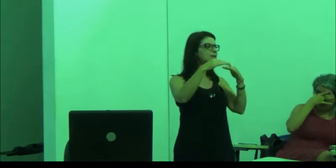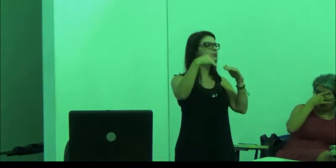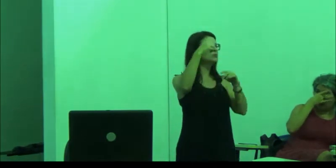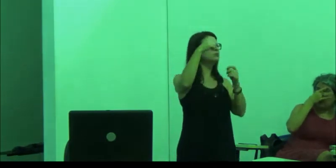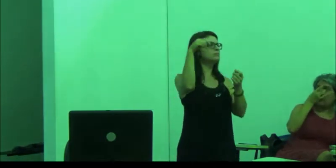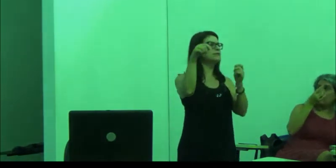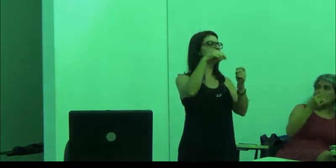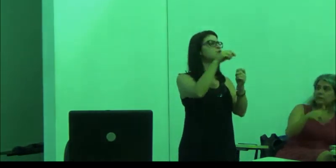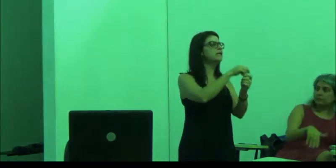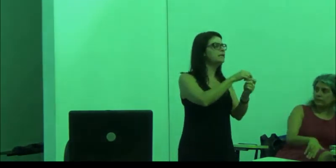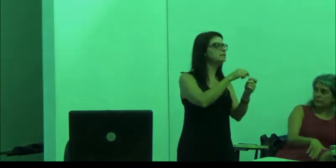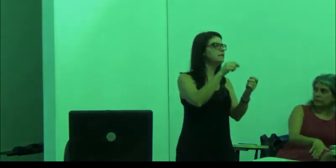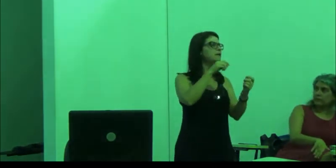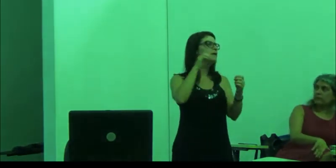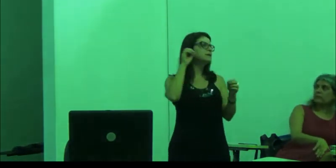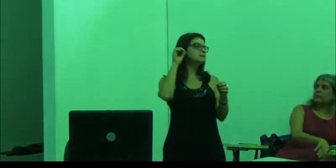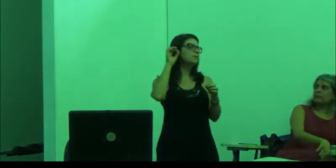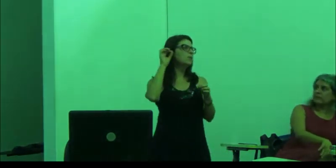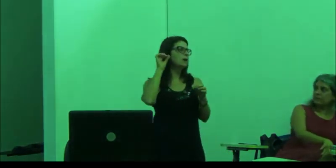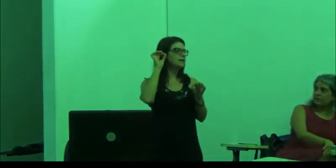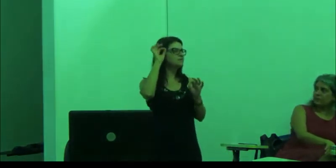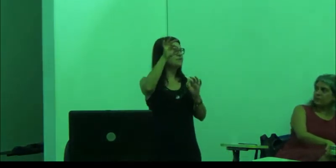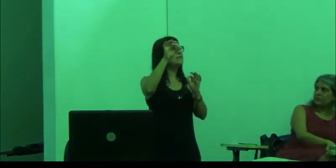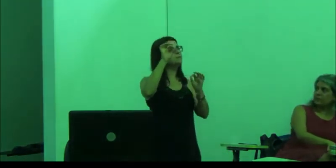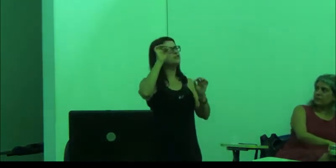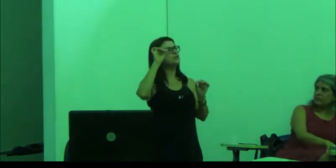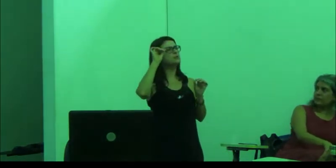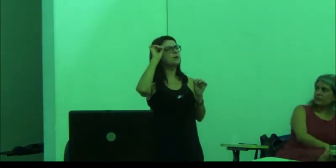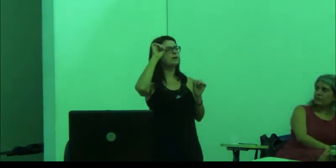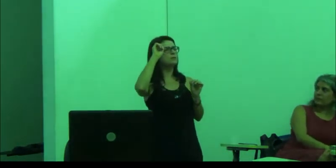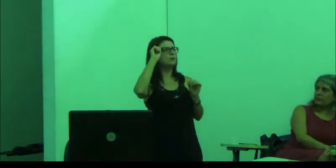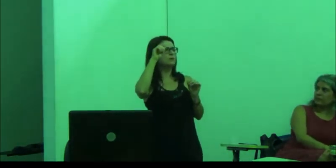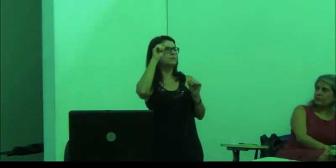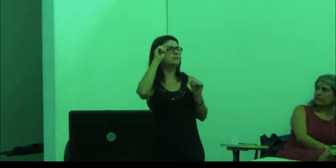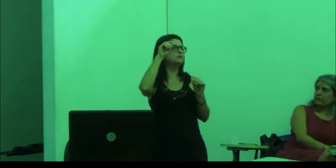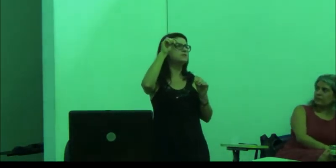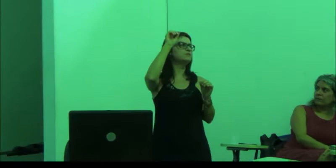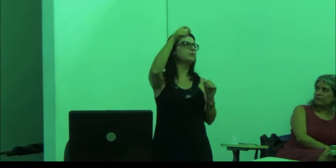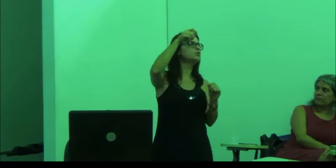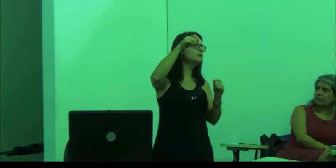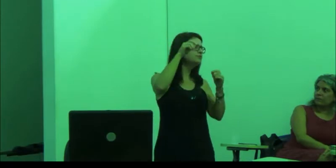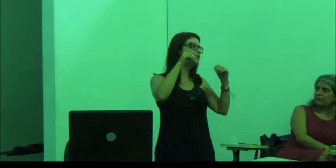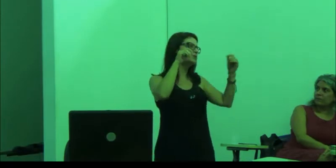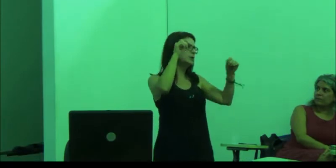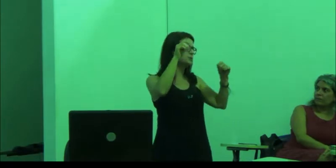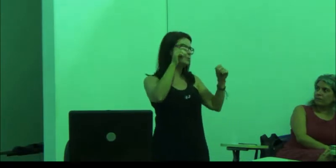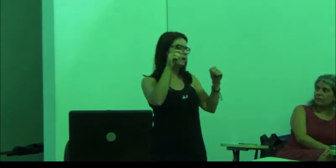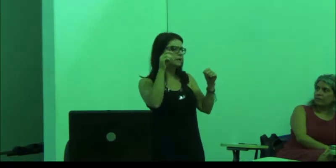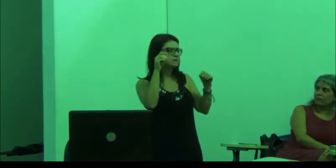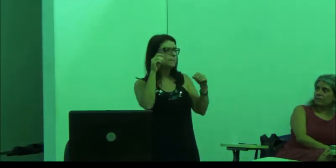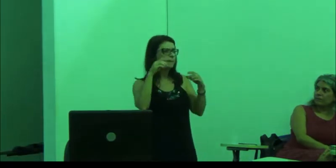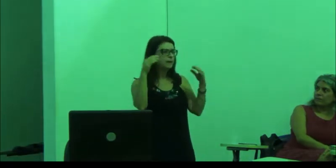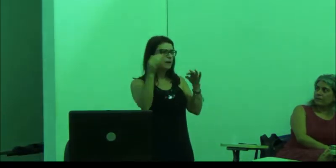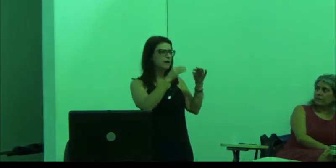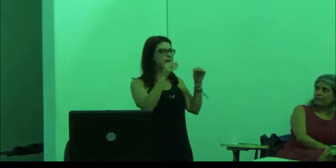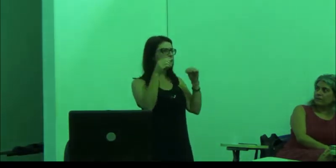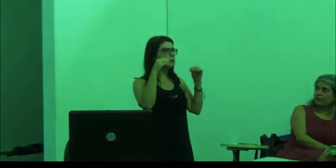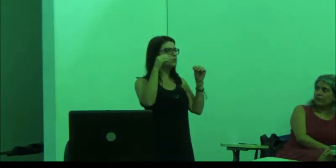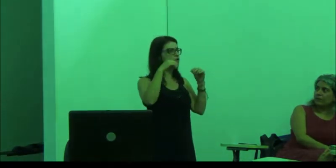espelhado, letra por letra. Então, cada vez que ele mexia numa coisa que eu dizia, faltou uma vírgula e tudo mais, a